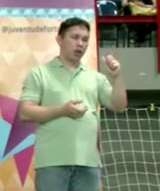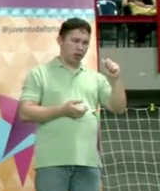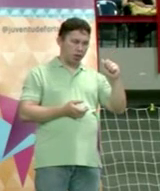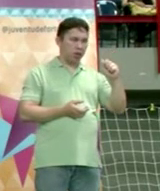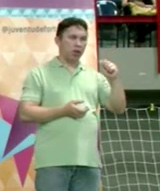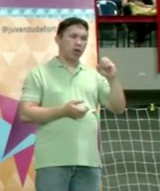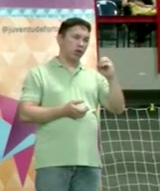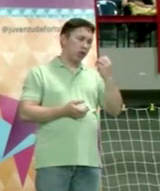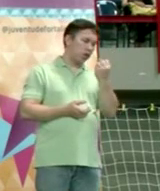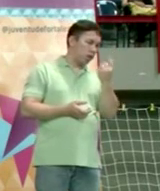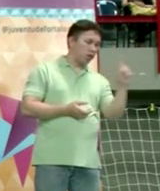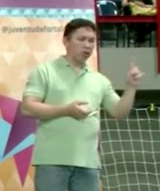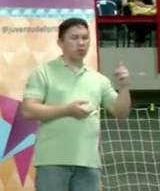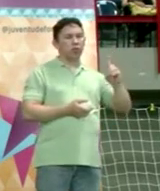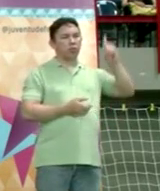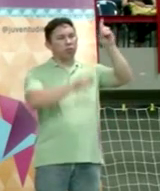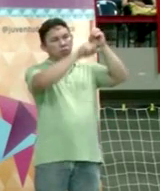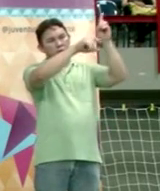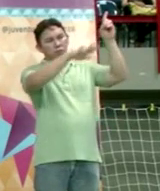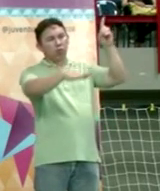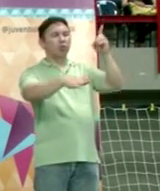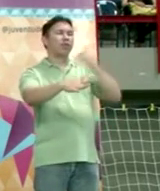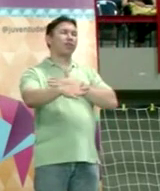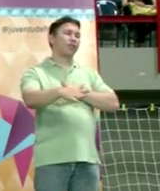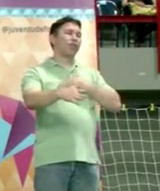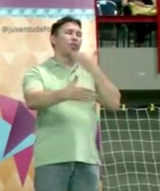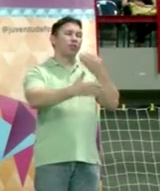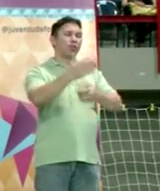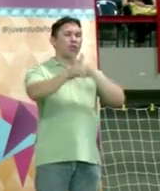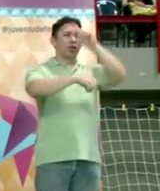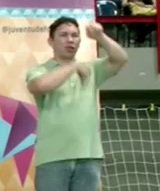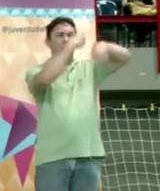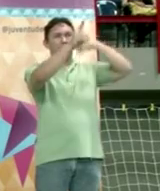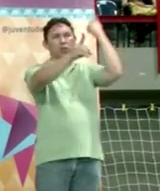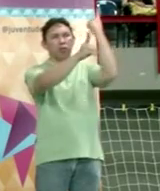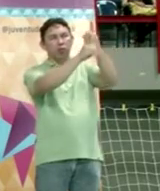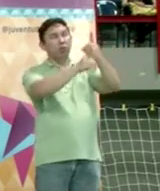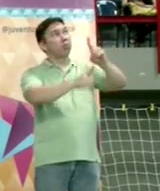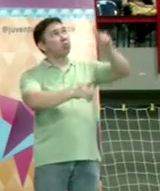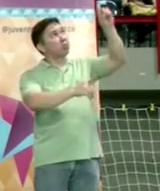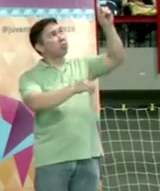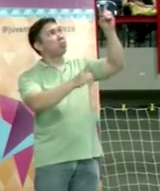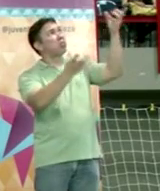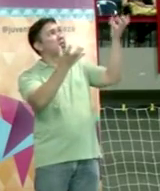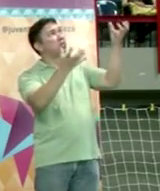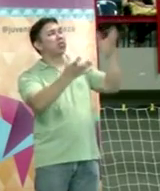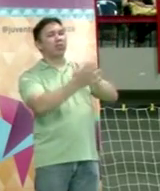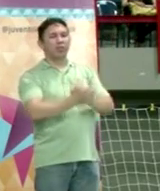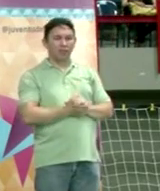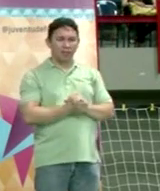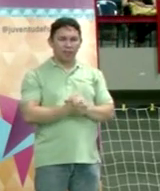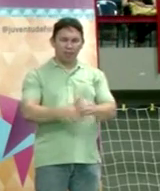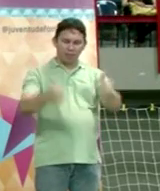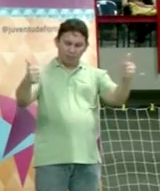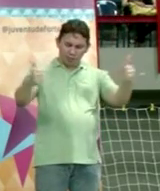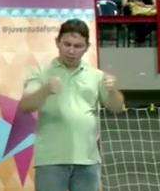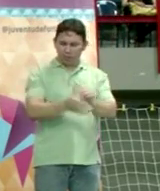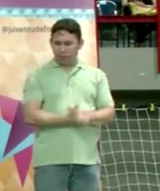abençoe a todos, tá? E uma feliz prova e até o próximo encontro, se Deus quiser. Um cheiro no coração, tá?